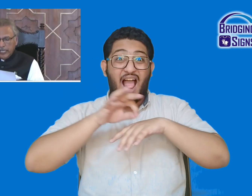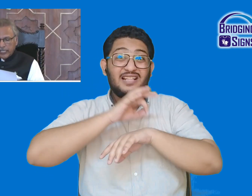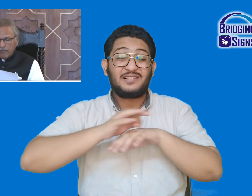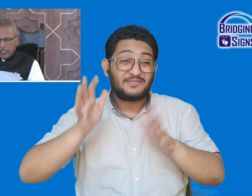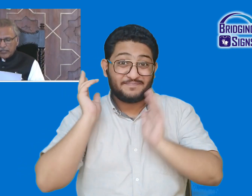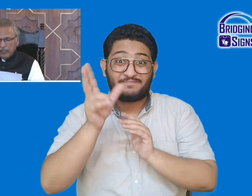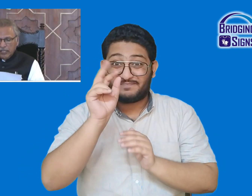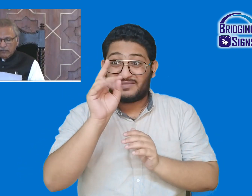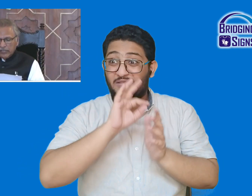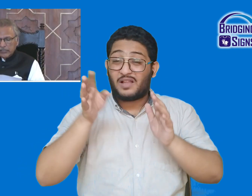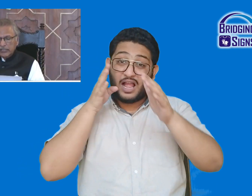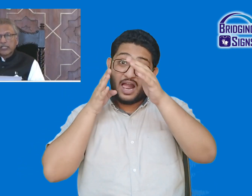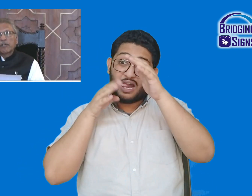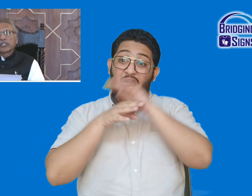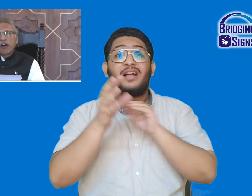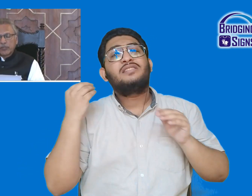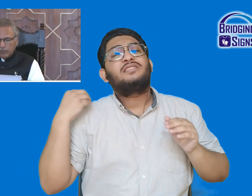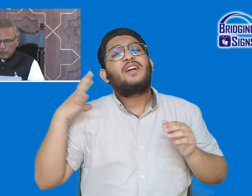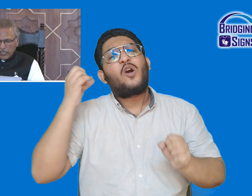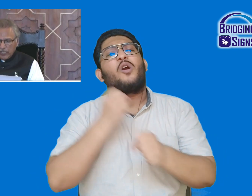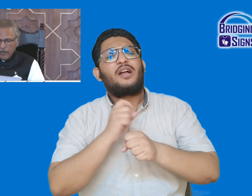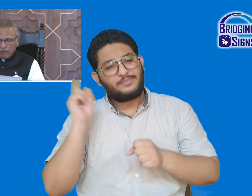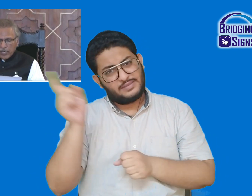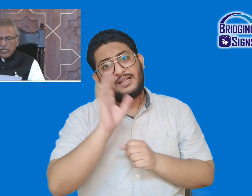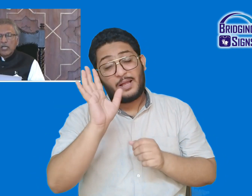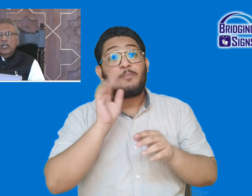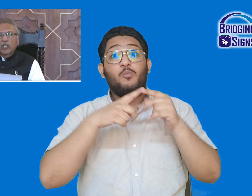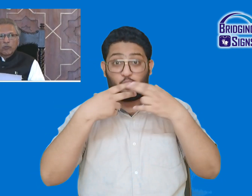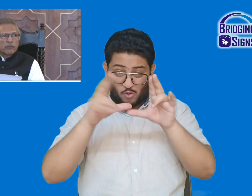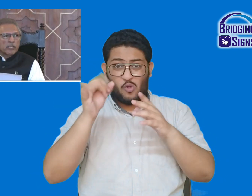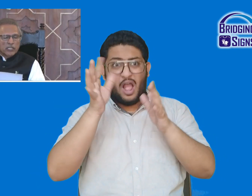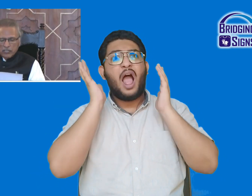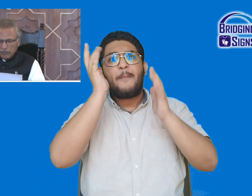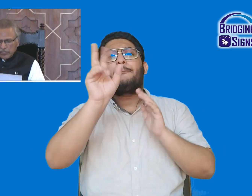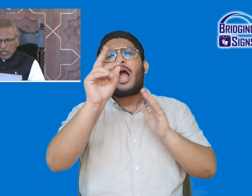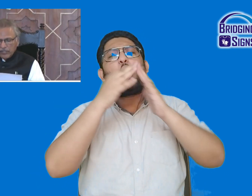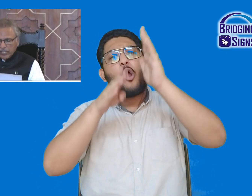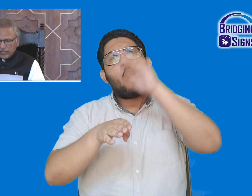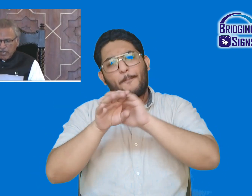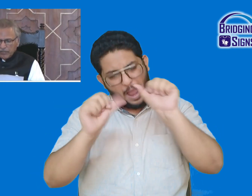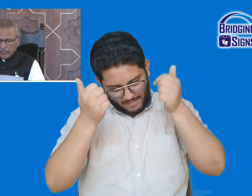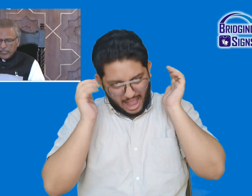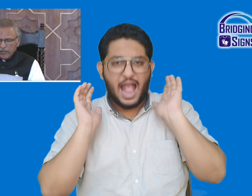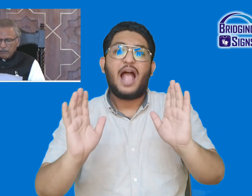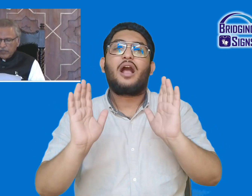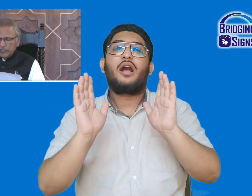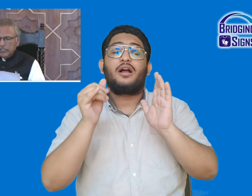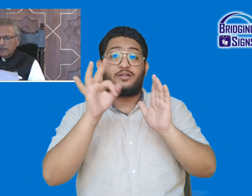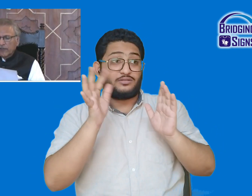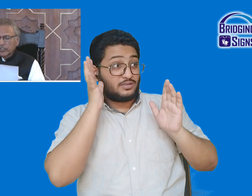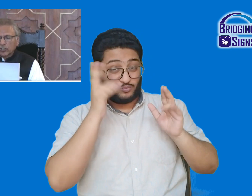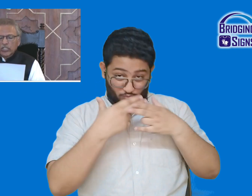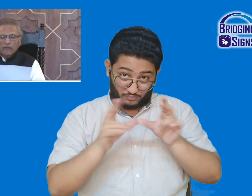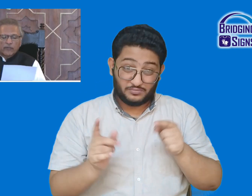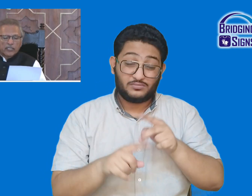ان احکامات کے وجہ سے ثواب سب کو ملے گا، مگر گھروں میں بھی تراویح کا اہتمام کیا جائے۔ مسجد